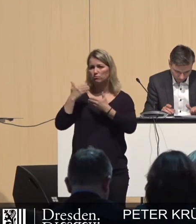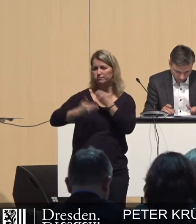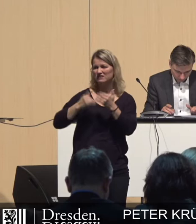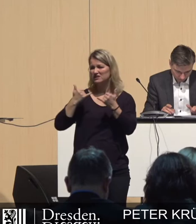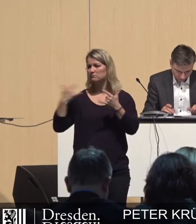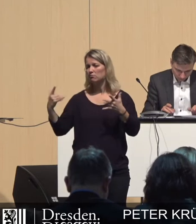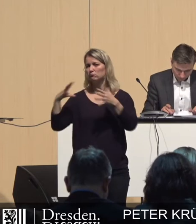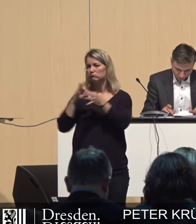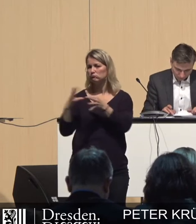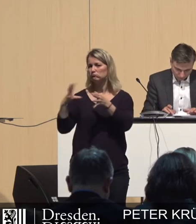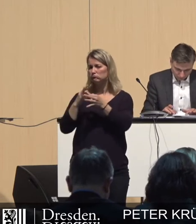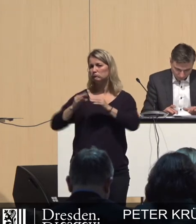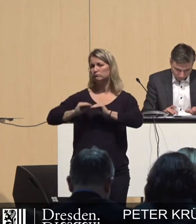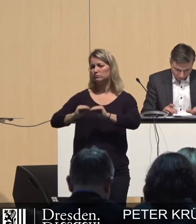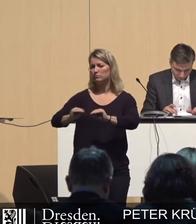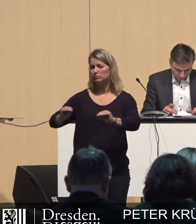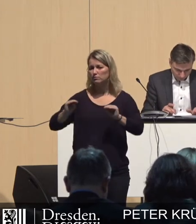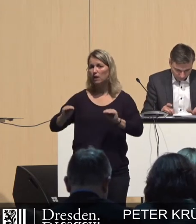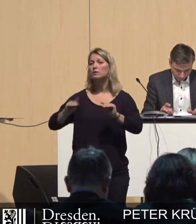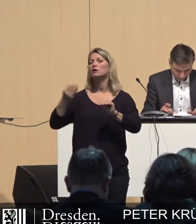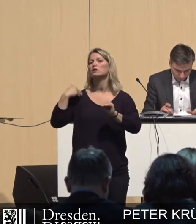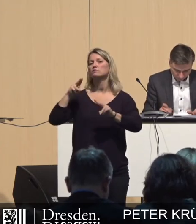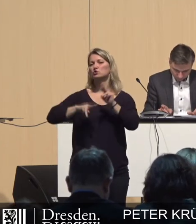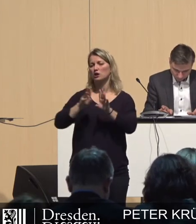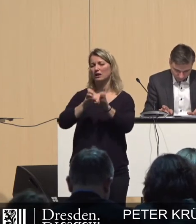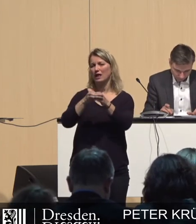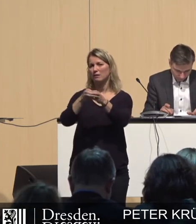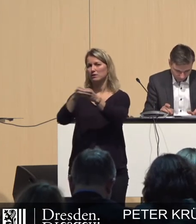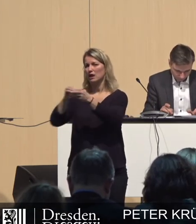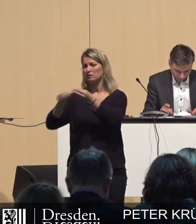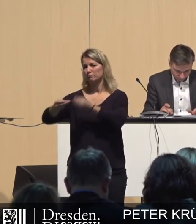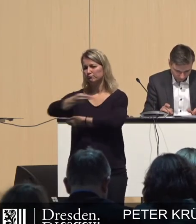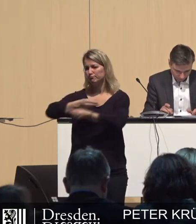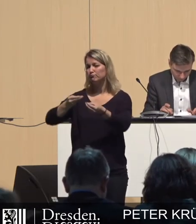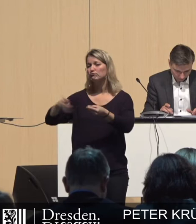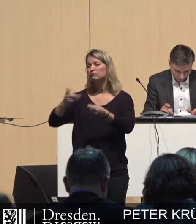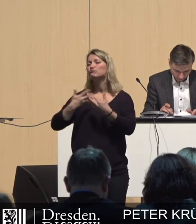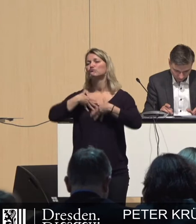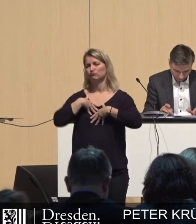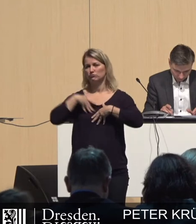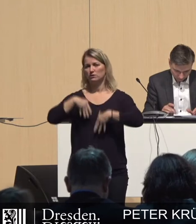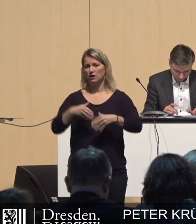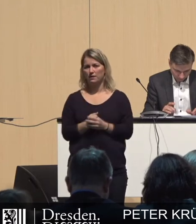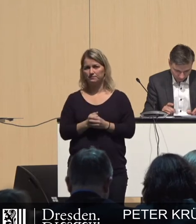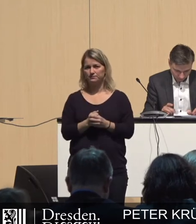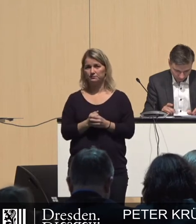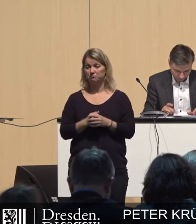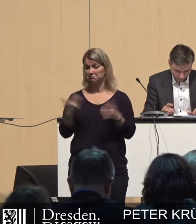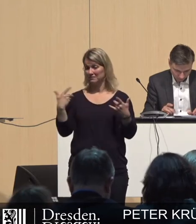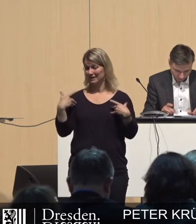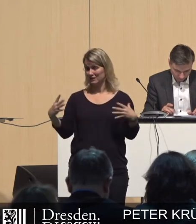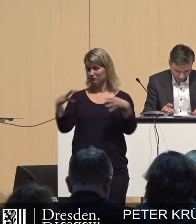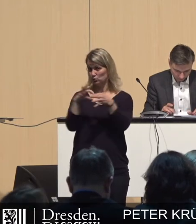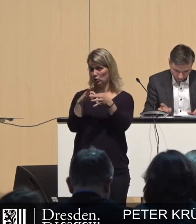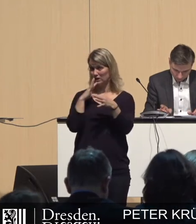Arbeitnehmerseite in den Aufsichtsratgremien gezeigt hat. Nicht zuletzt aber ein doch gewichtiges Ergebnis der Fusion